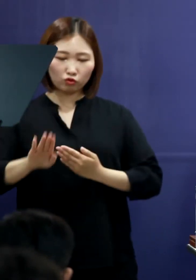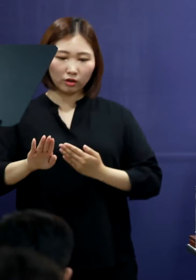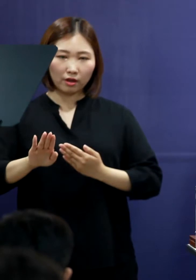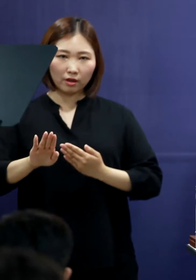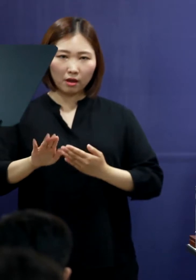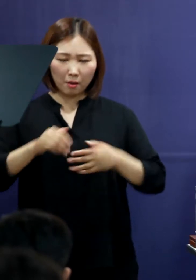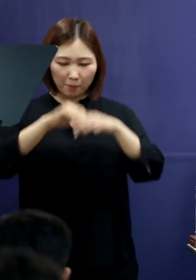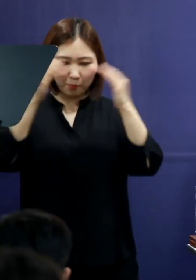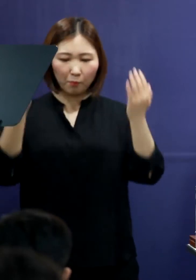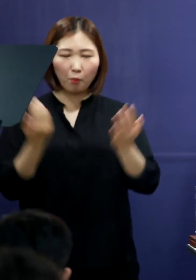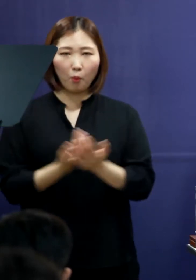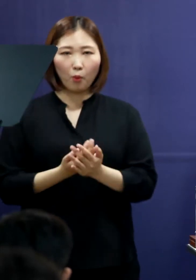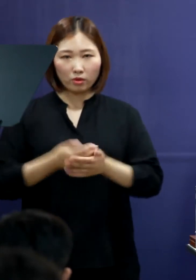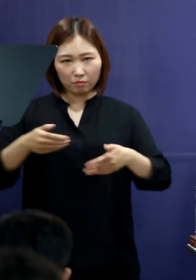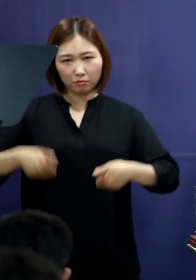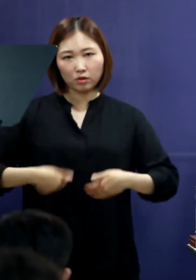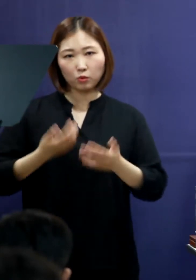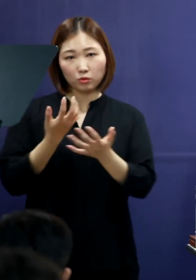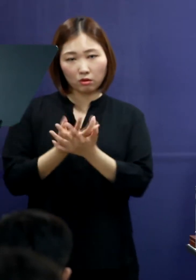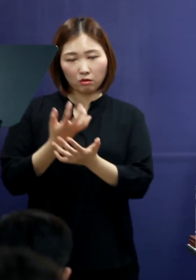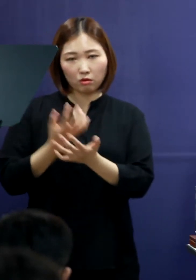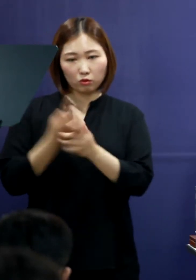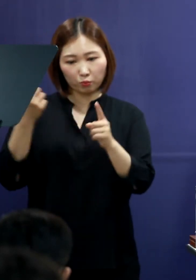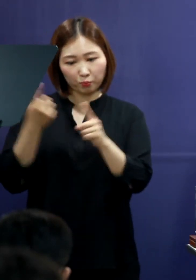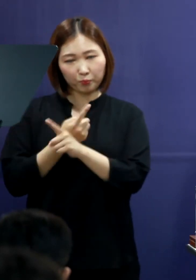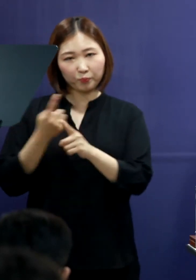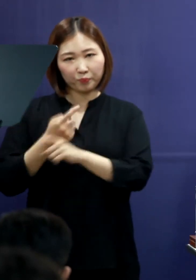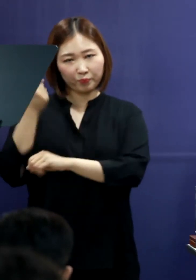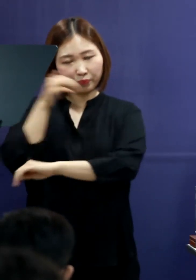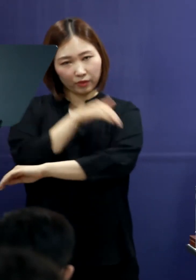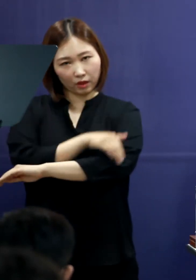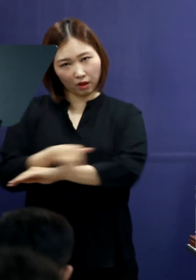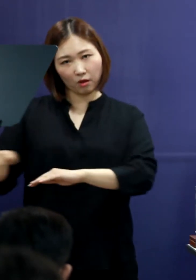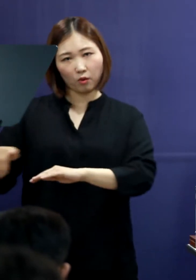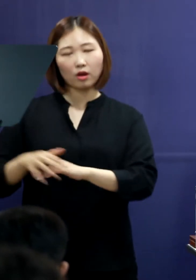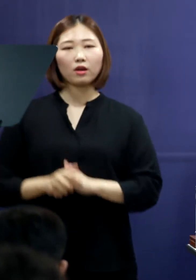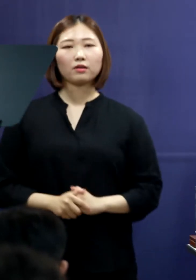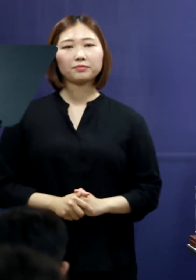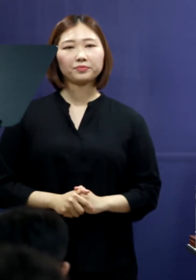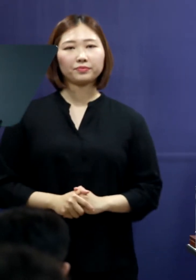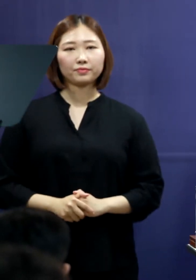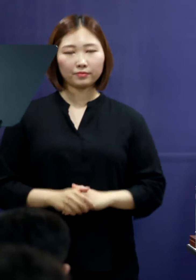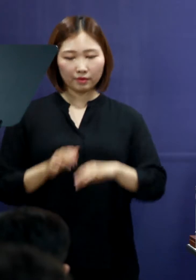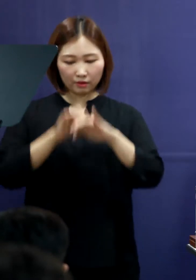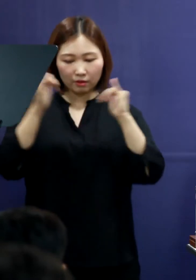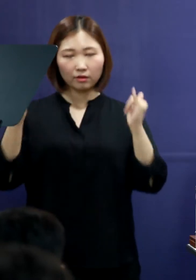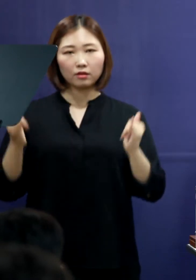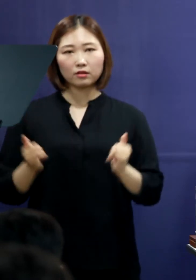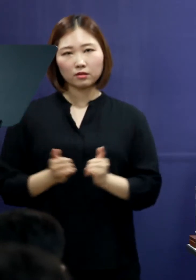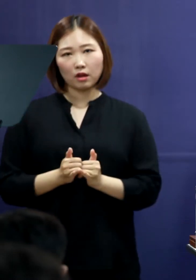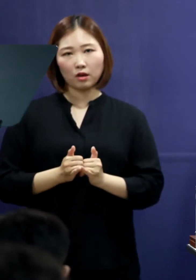인지를 완료할 예정입니다. 우리 시 사회서비스원 조직은